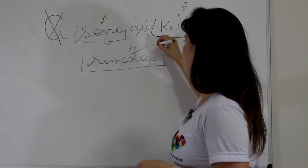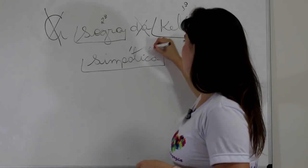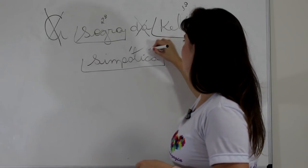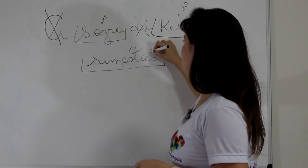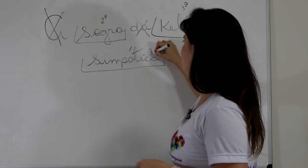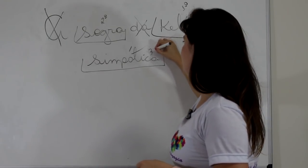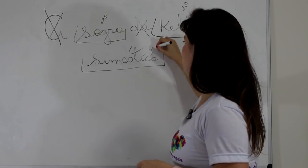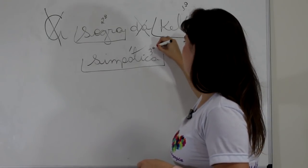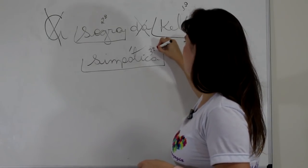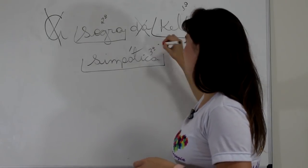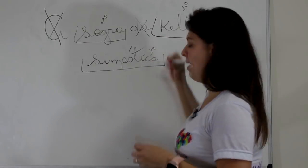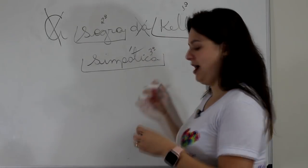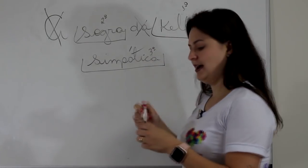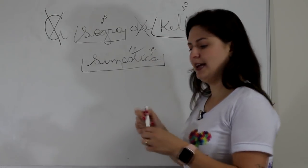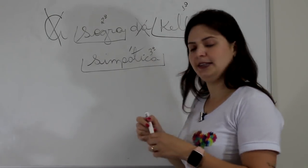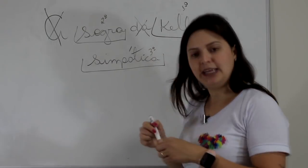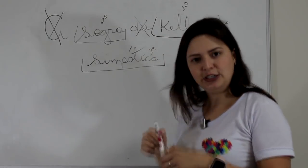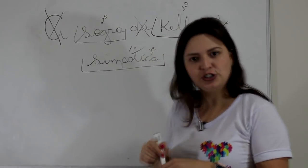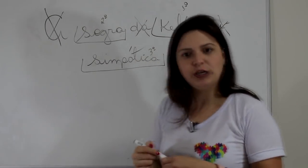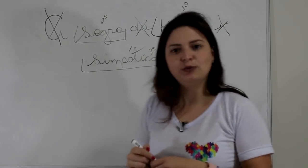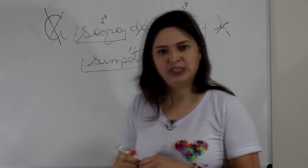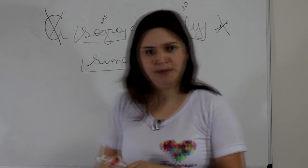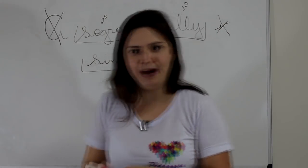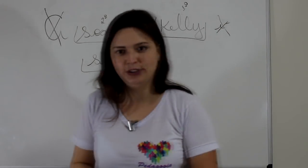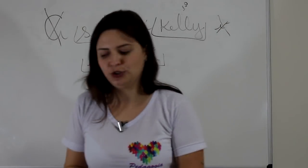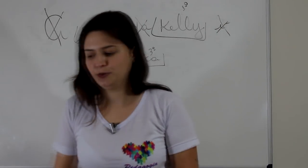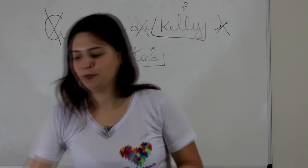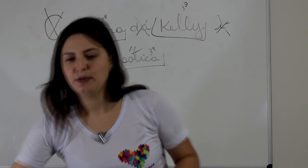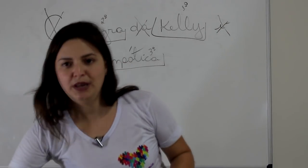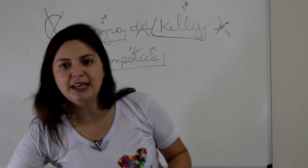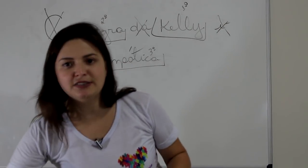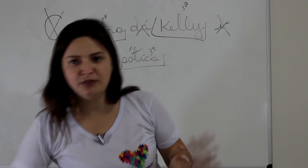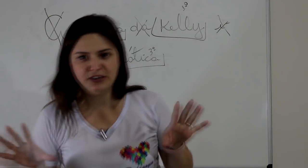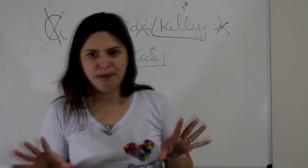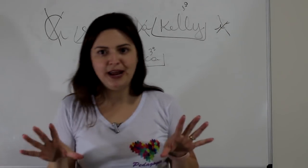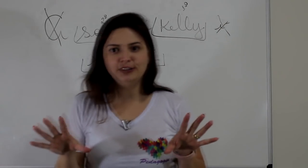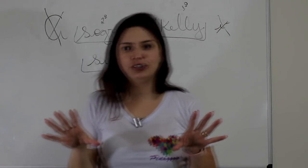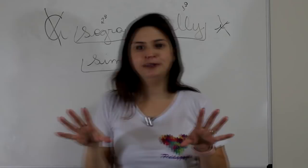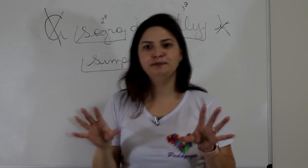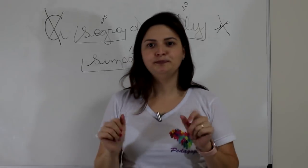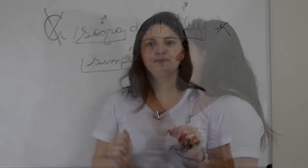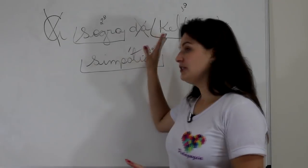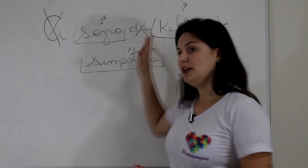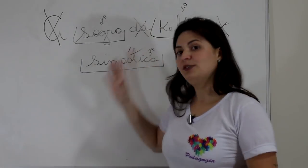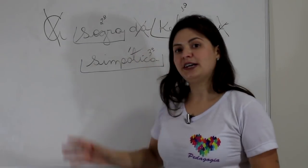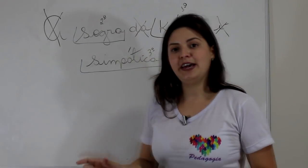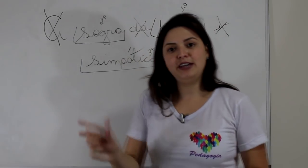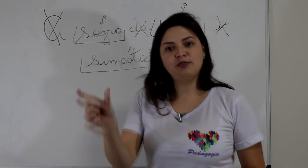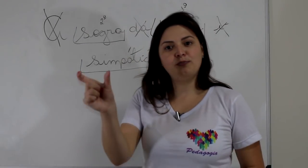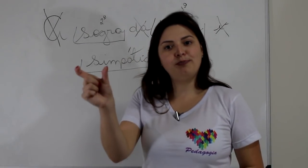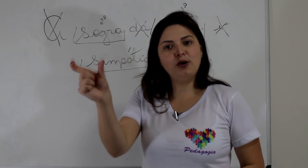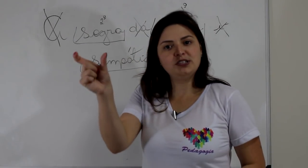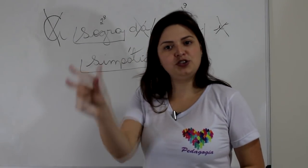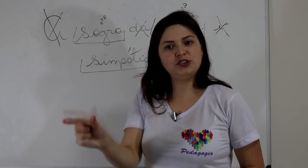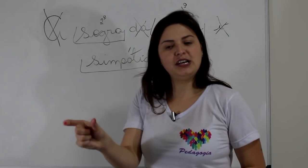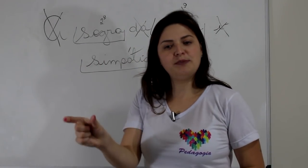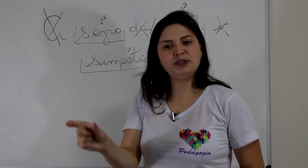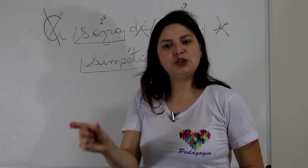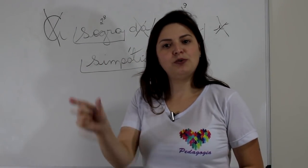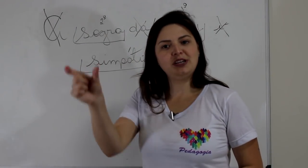E terceiro ficou a característica, simpático. Beleza? Vamos ver na prática? O sinal da Kelly, eu vou posicionar a pessoa aqui,